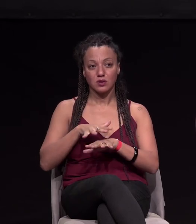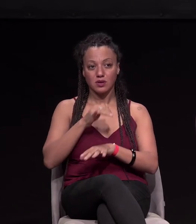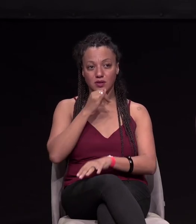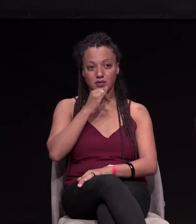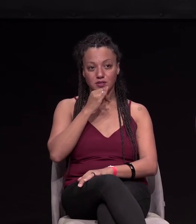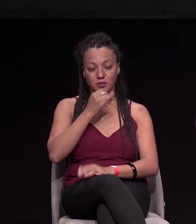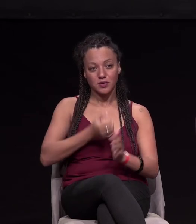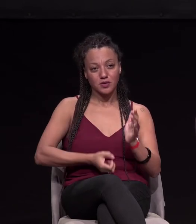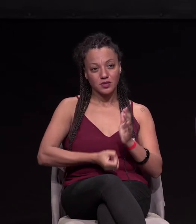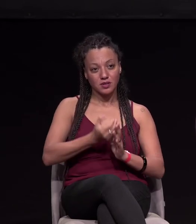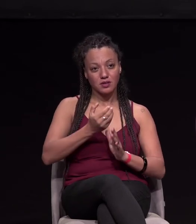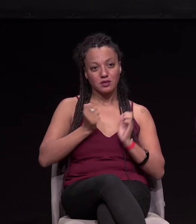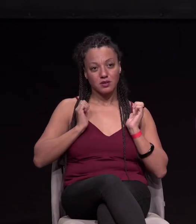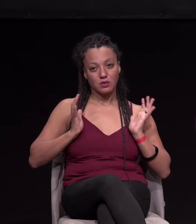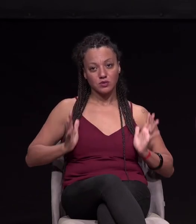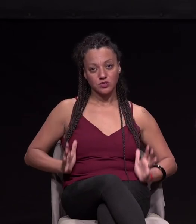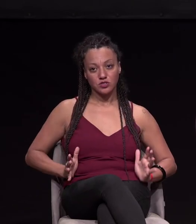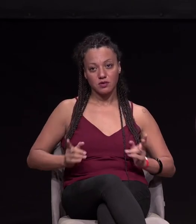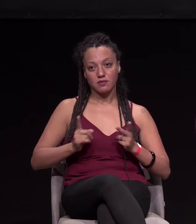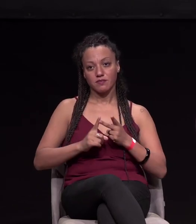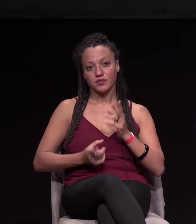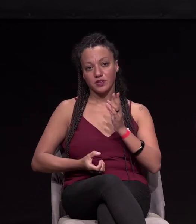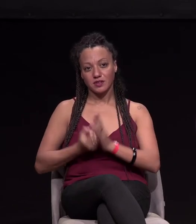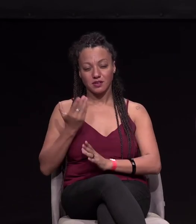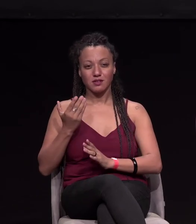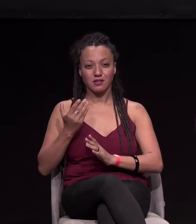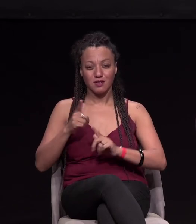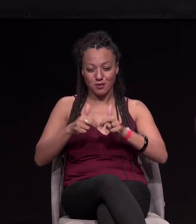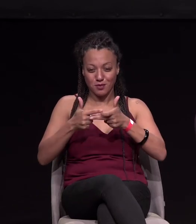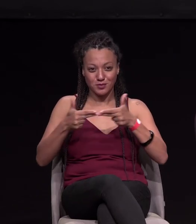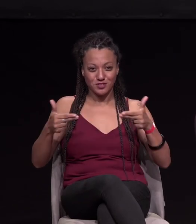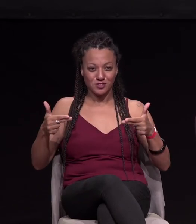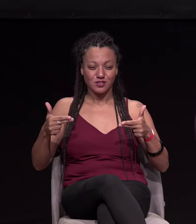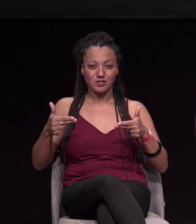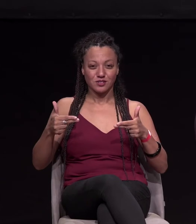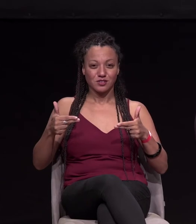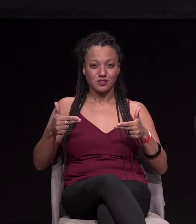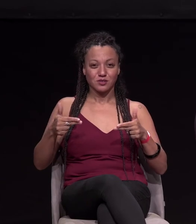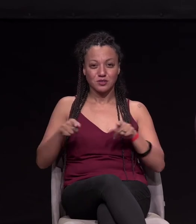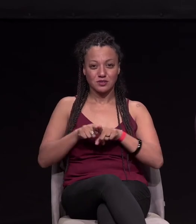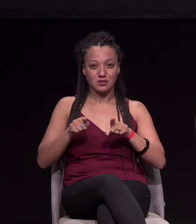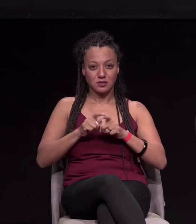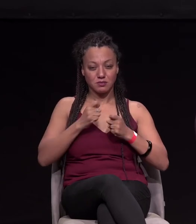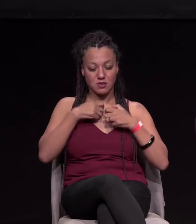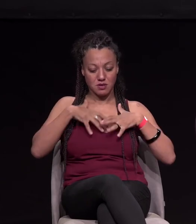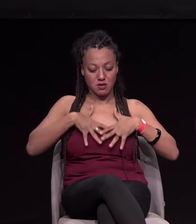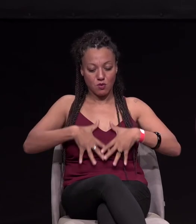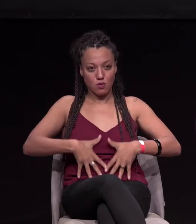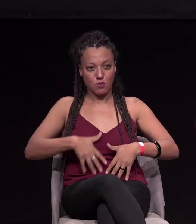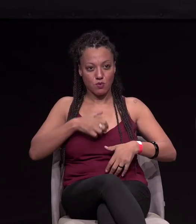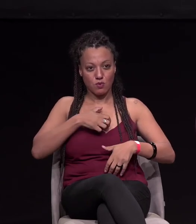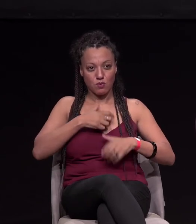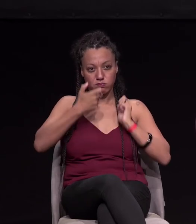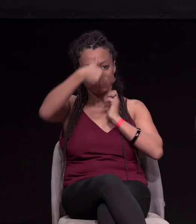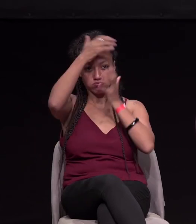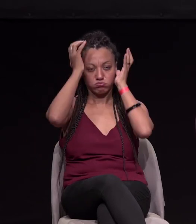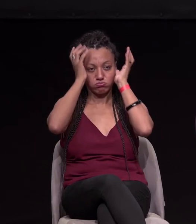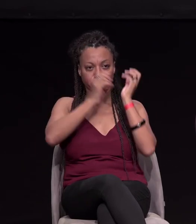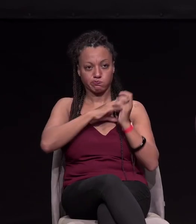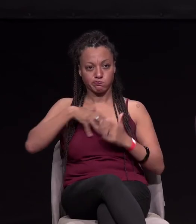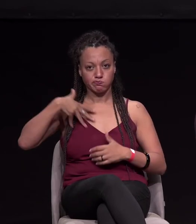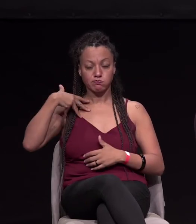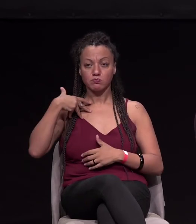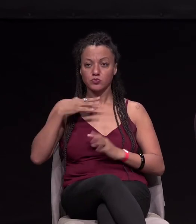o que as peças orixás as ferramentas né o mesmo dentro da indumentária das roupas então é